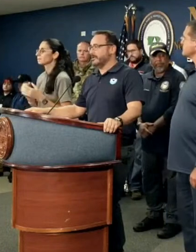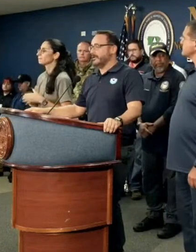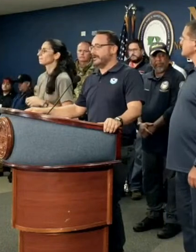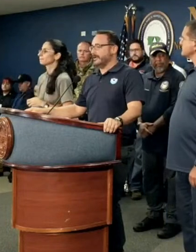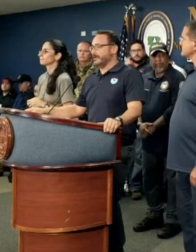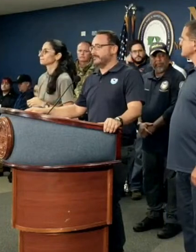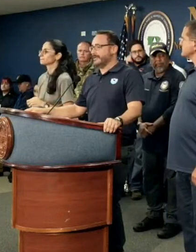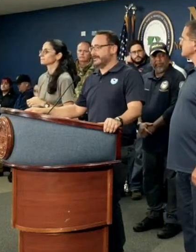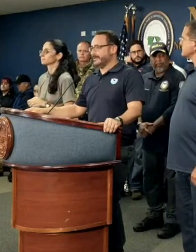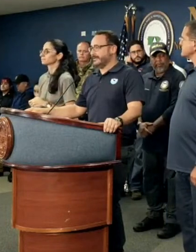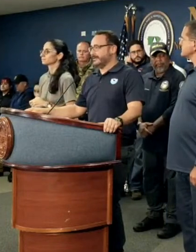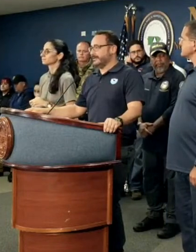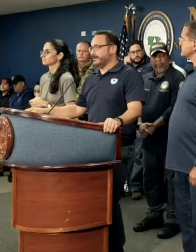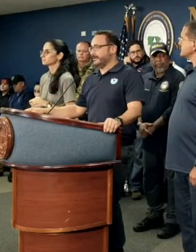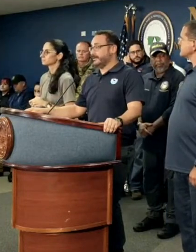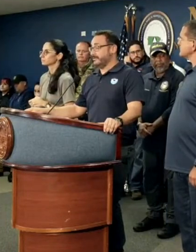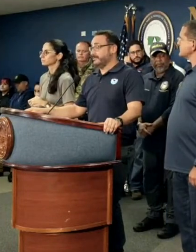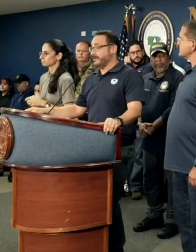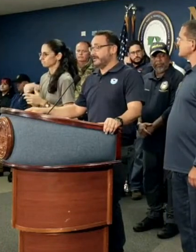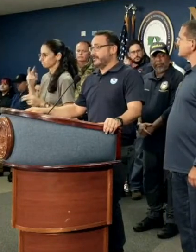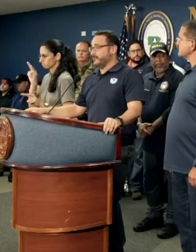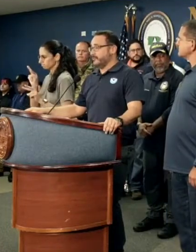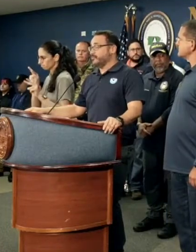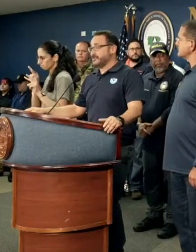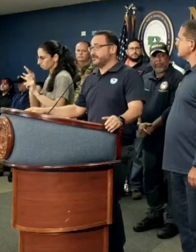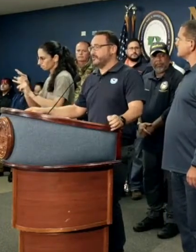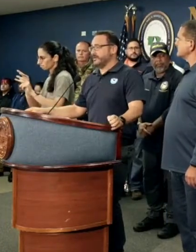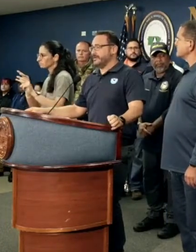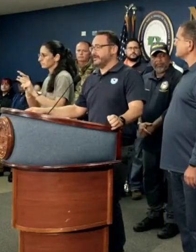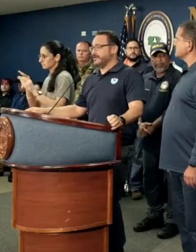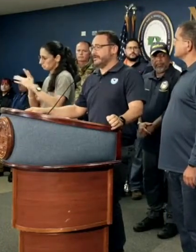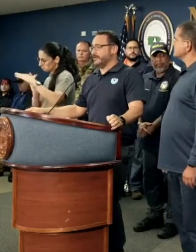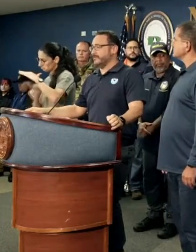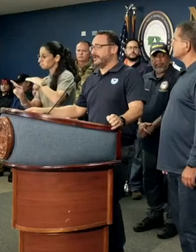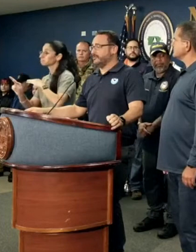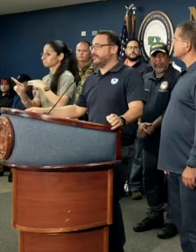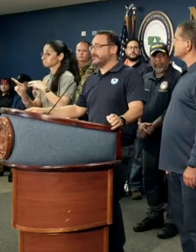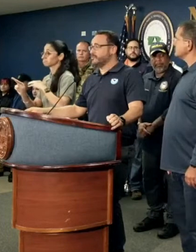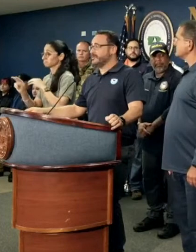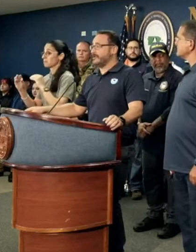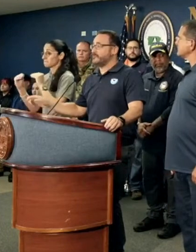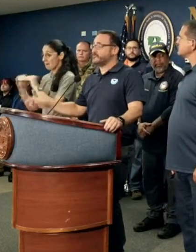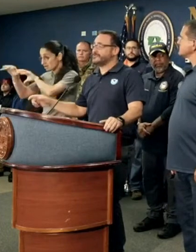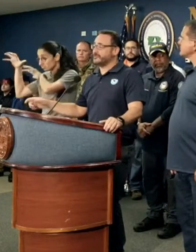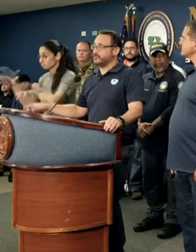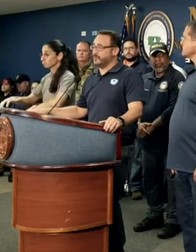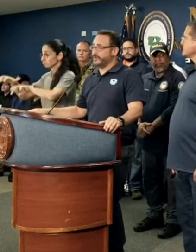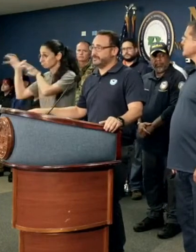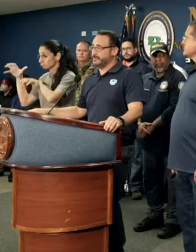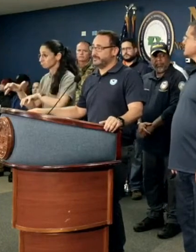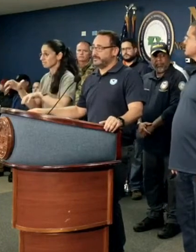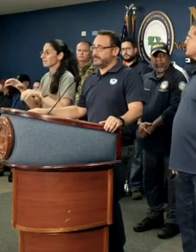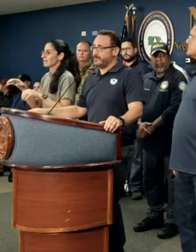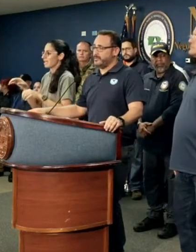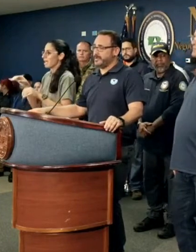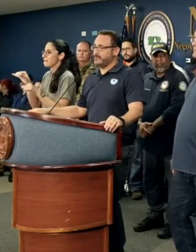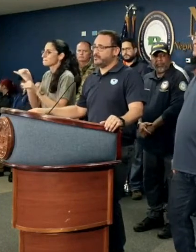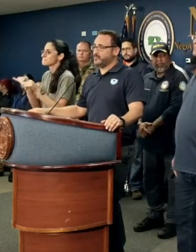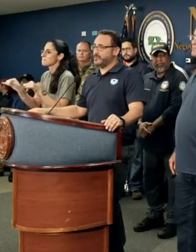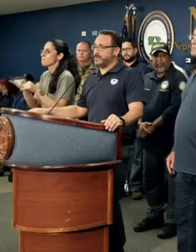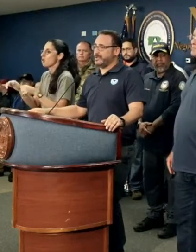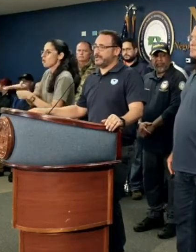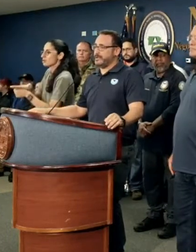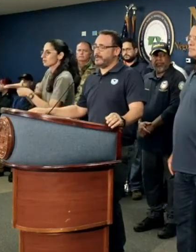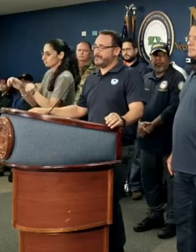pronóstico bastante con mucha lluvia y estamos esperando más lluvia en los mismos sectores. Estamos